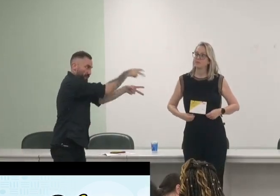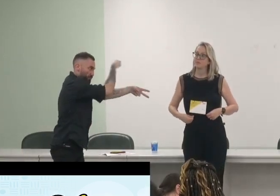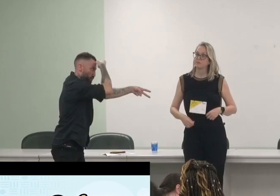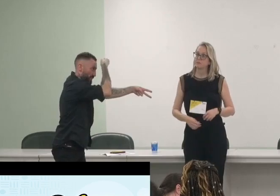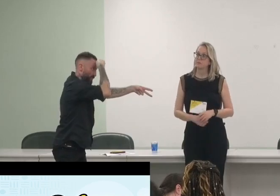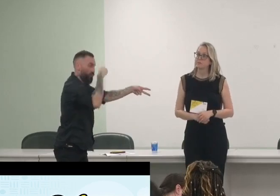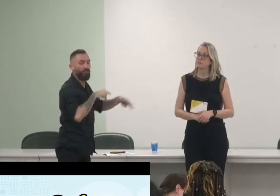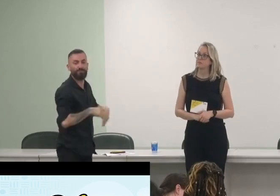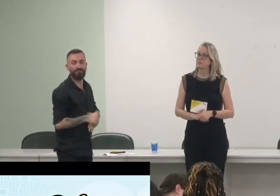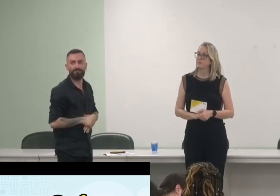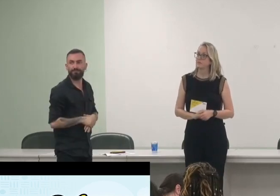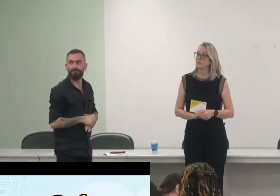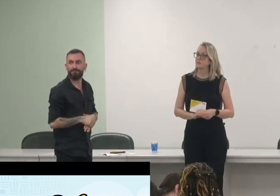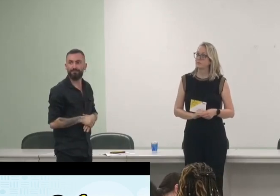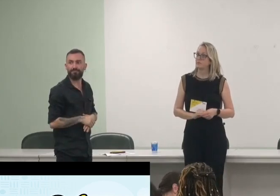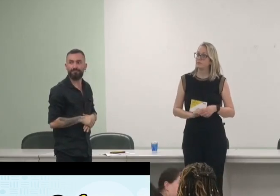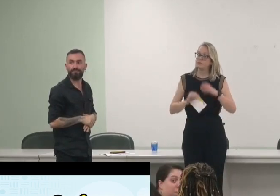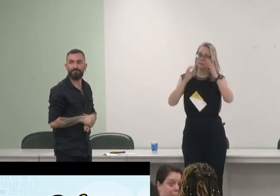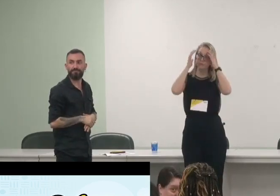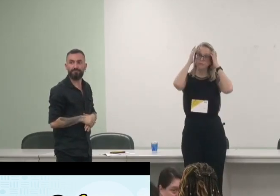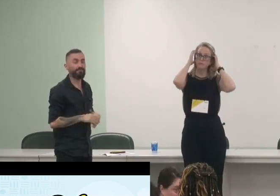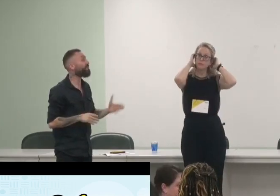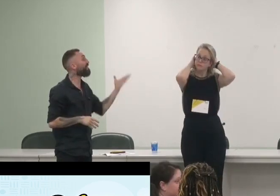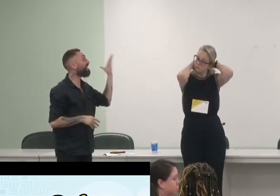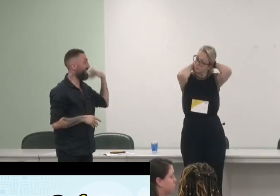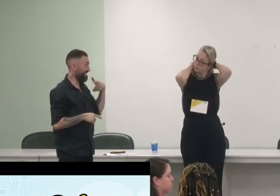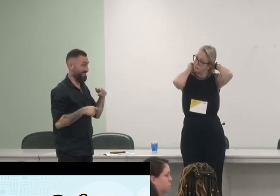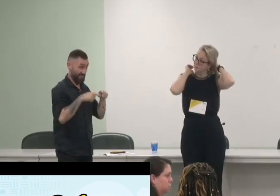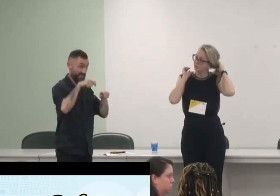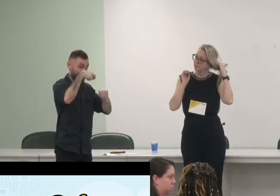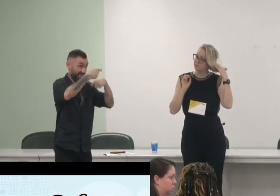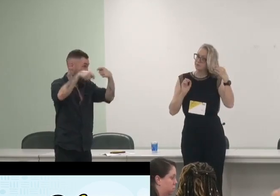Os sinais que ele usou para exemplificar, que